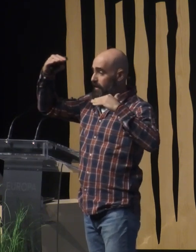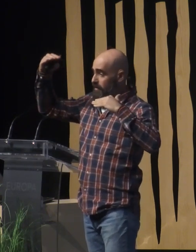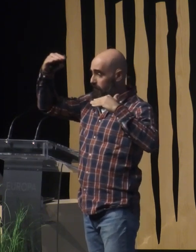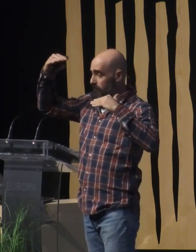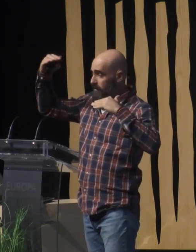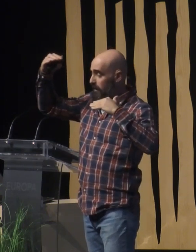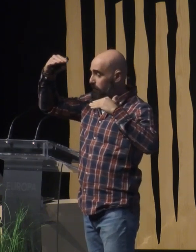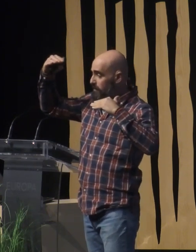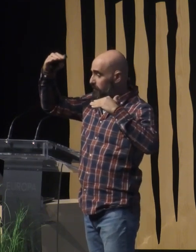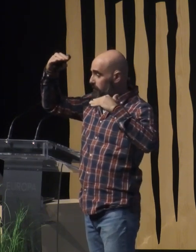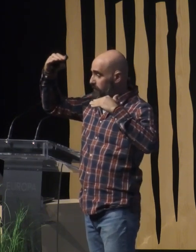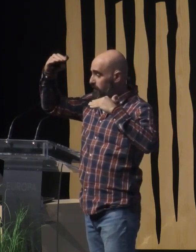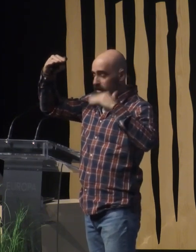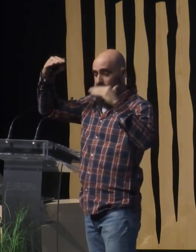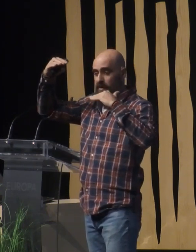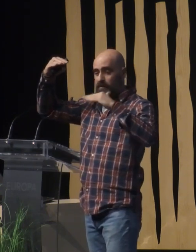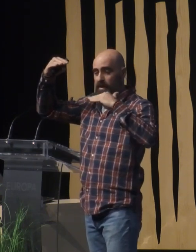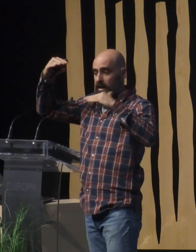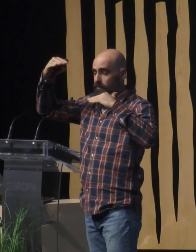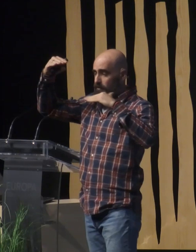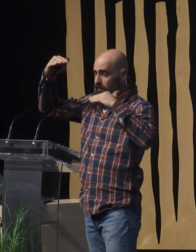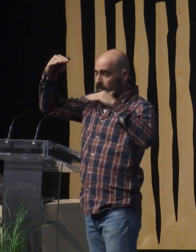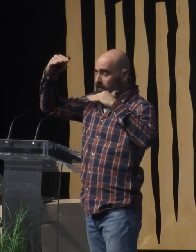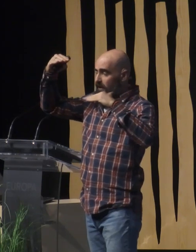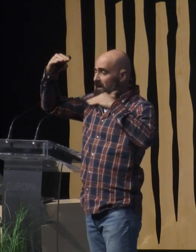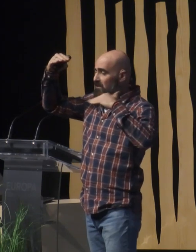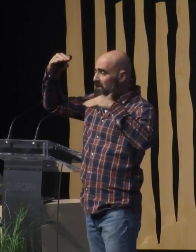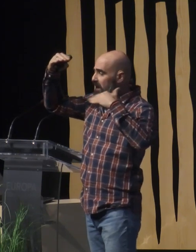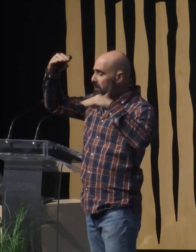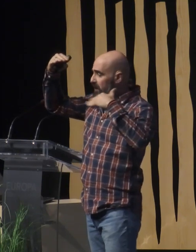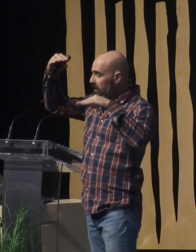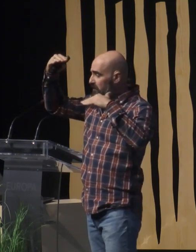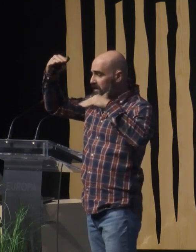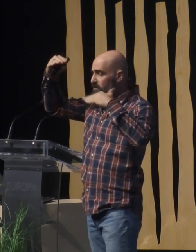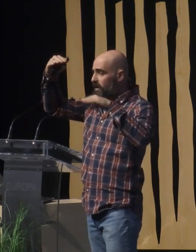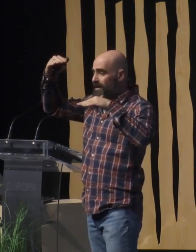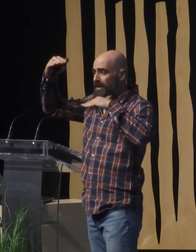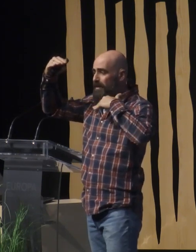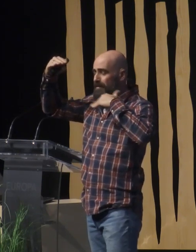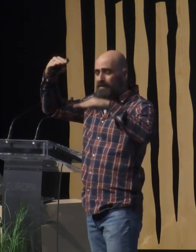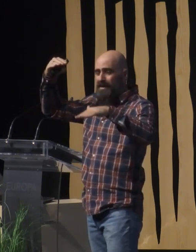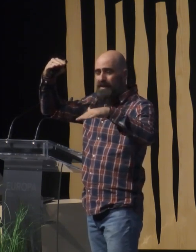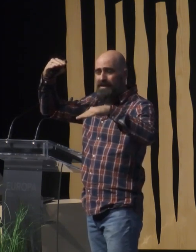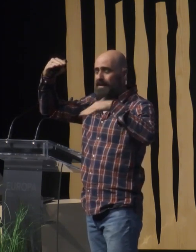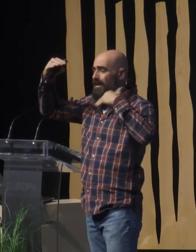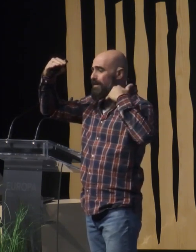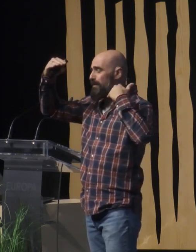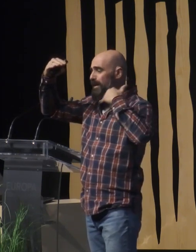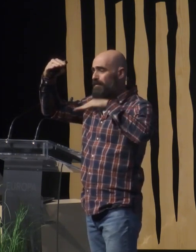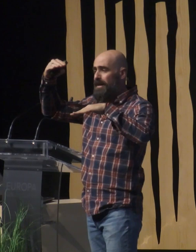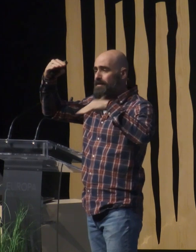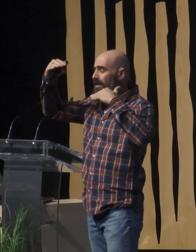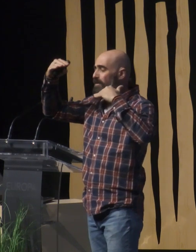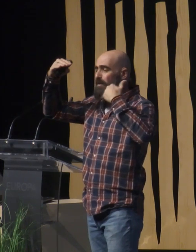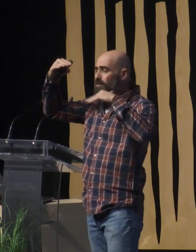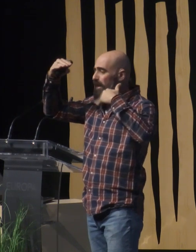Mari, del pijo, estamos hablando al Rambo. Y el Rambo no tenga que perder, porque se la suda. Sabe que le van a castigar, sabe que va a salir